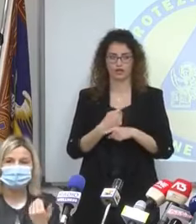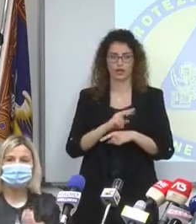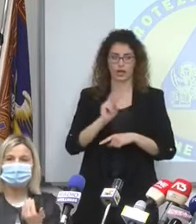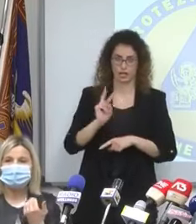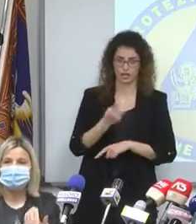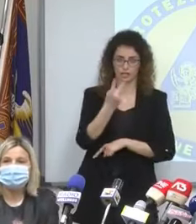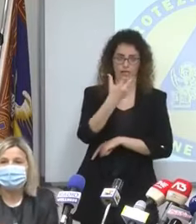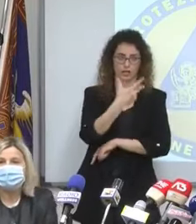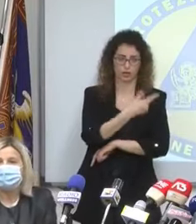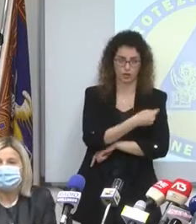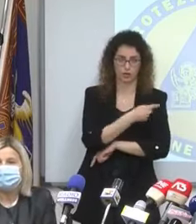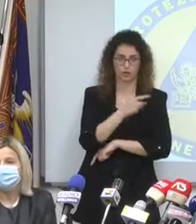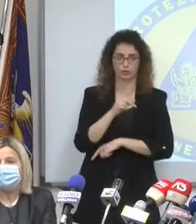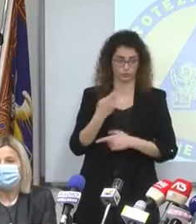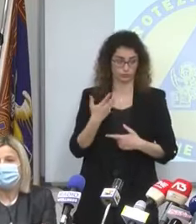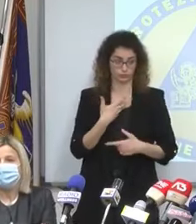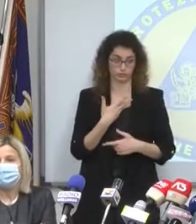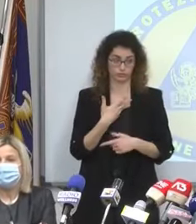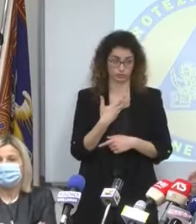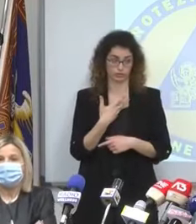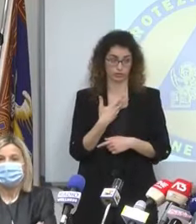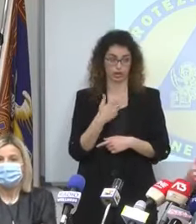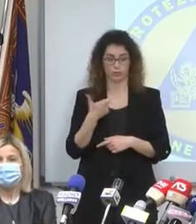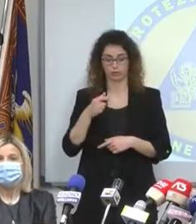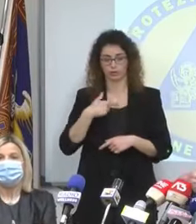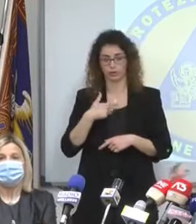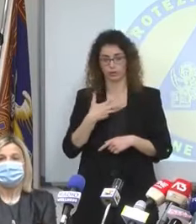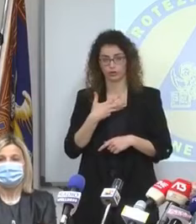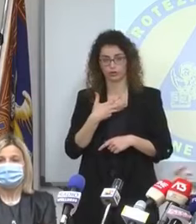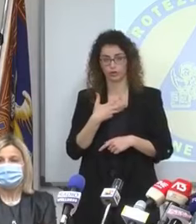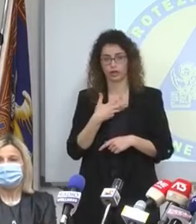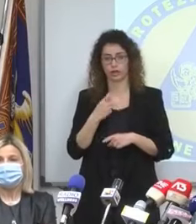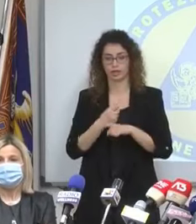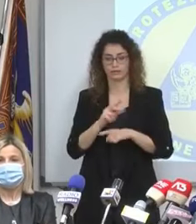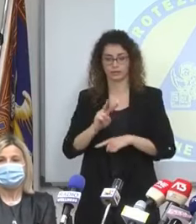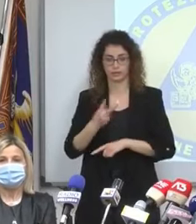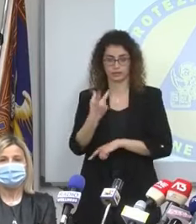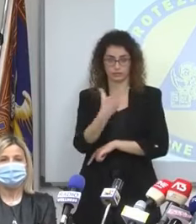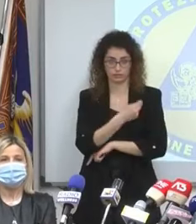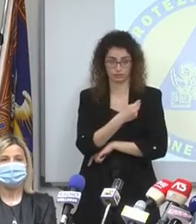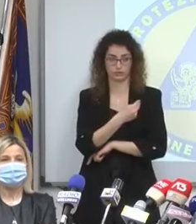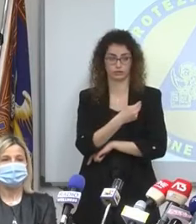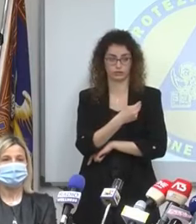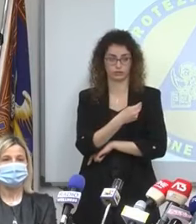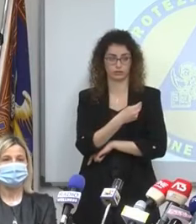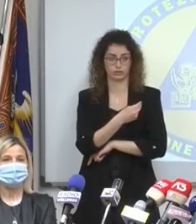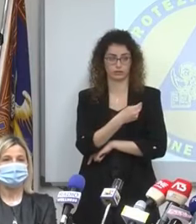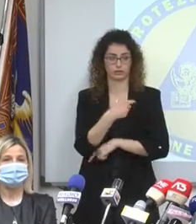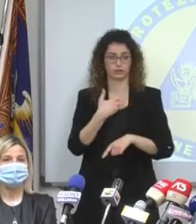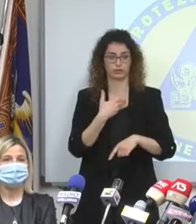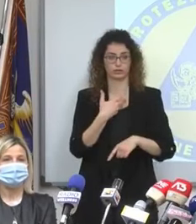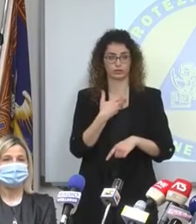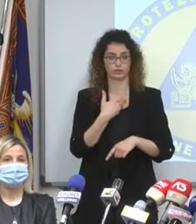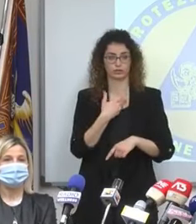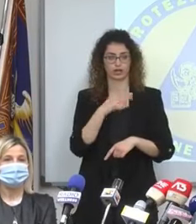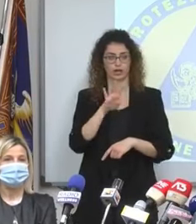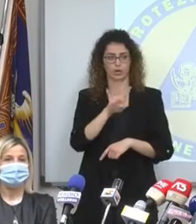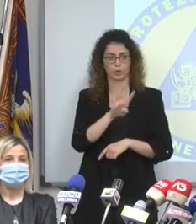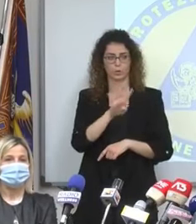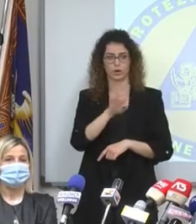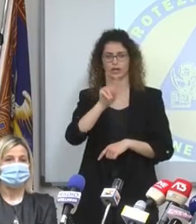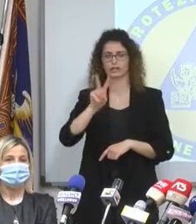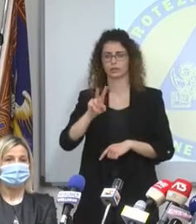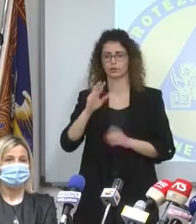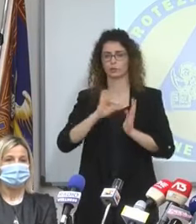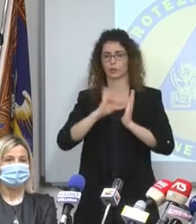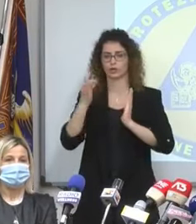Sì. E poi abbiamo tutti i richiami, perché noi adesso abbiamo i richiami che entrano in pista, adesso sono stati spostati a